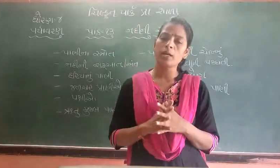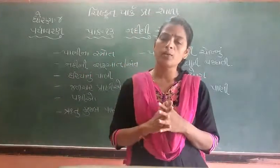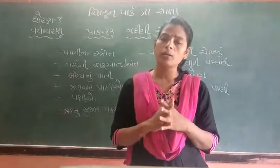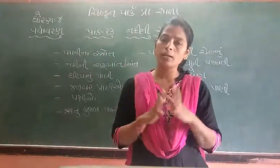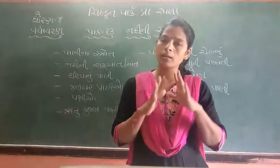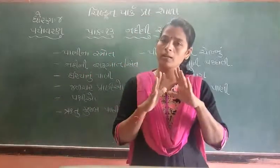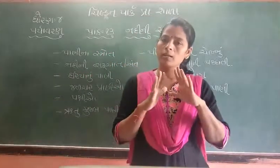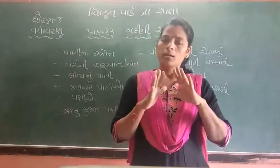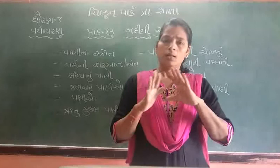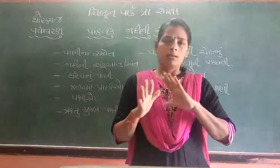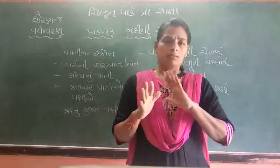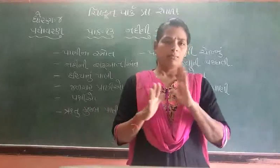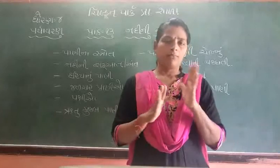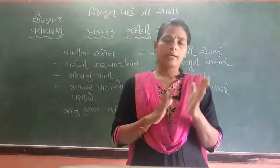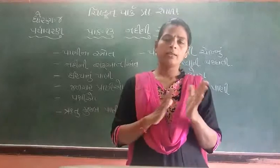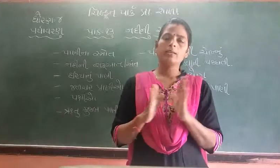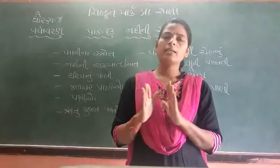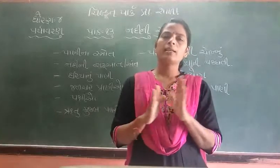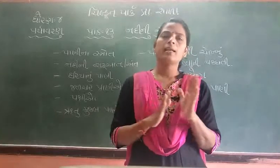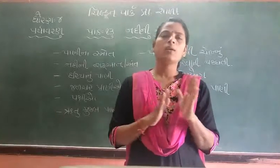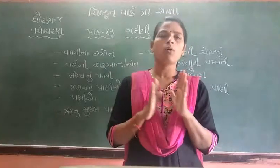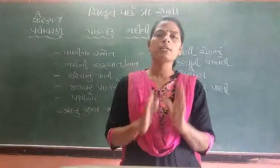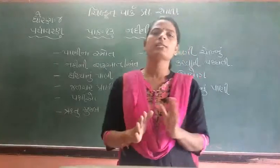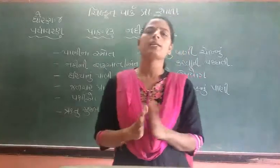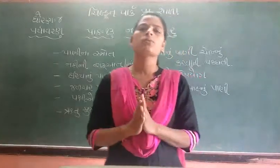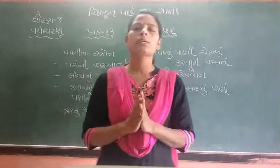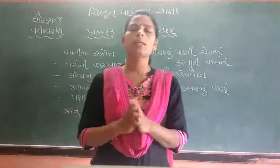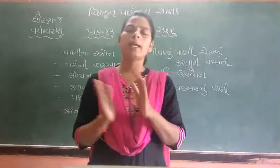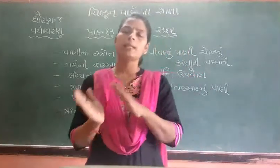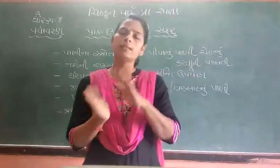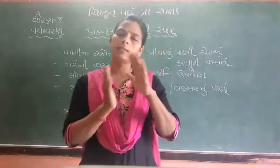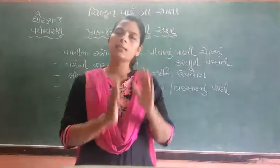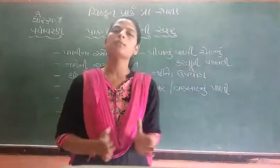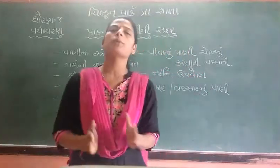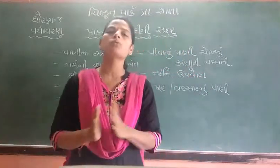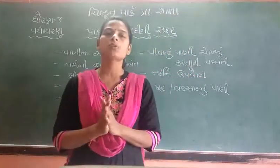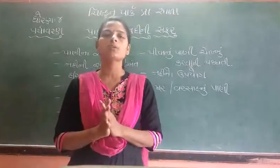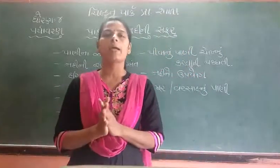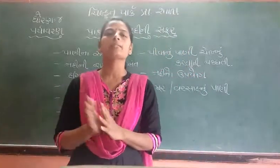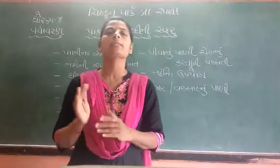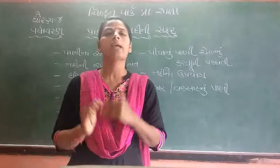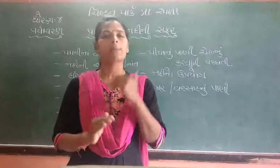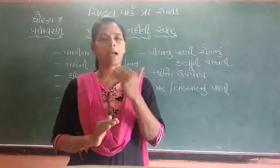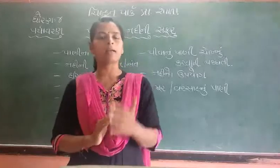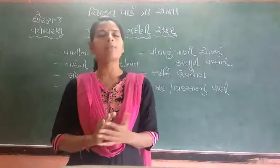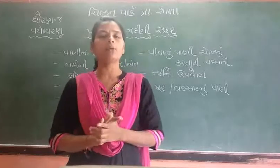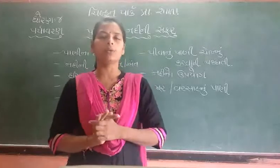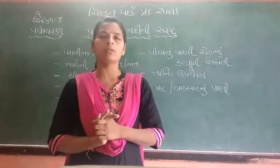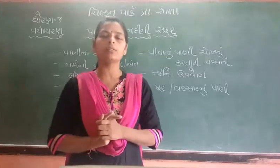નાખ્યો, ખરેખરે ફેક્ટરી નદી કિનારે હોવી જ ના જોઈએ, એનાથી નદીની અંદર પ્રદૂષણ જ થાય છે, એ આપણે આગળના વિડીયોની અંદર